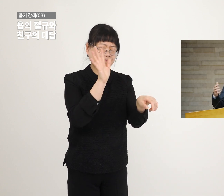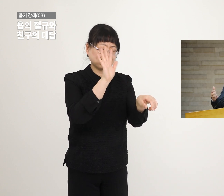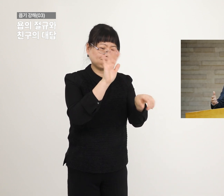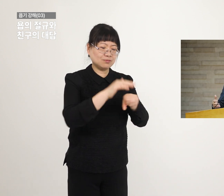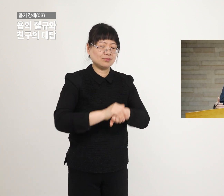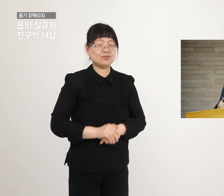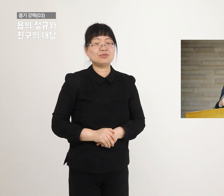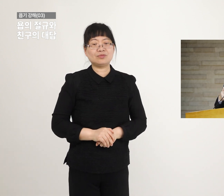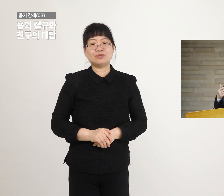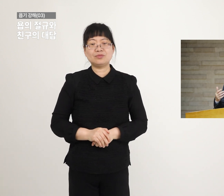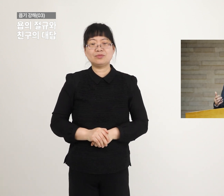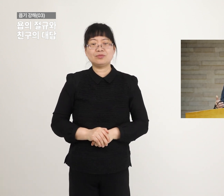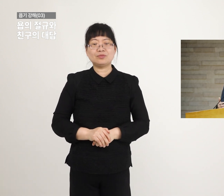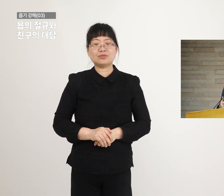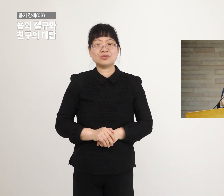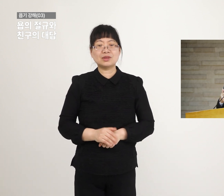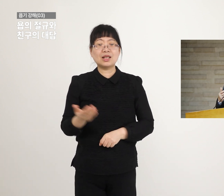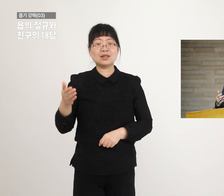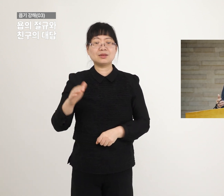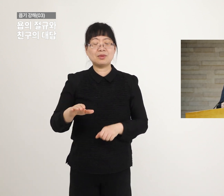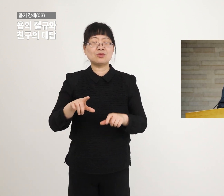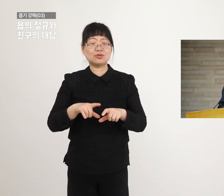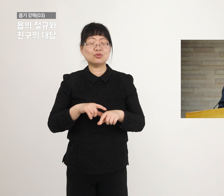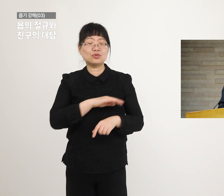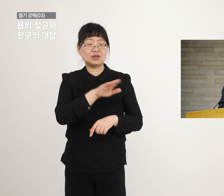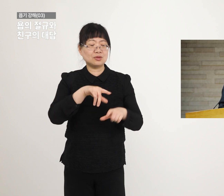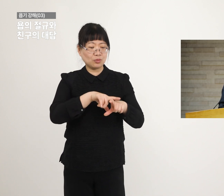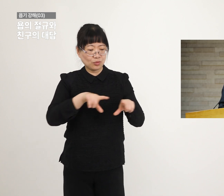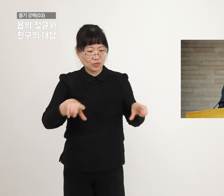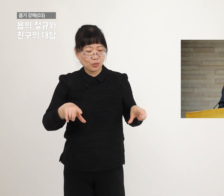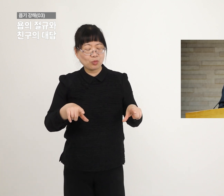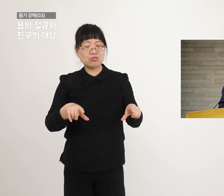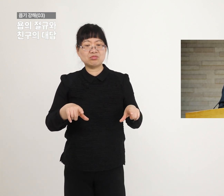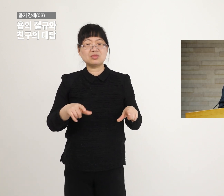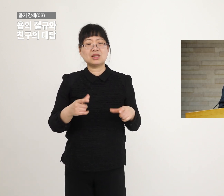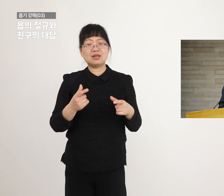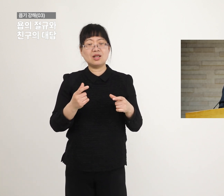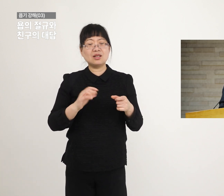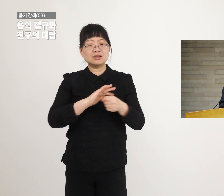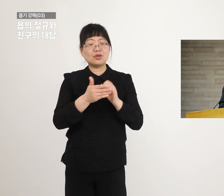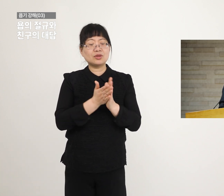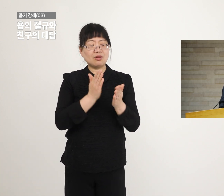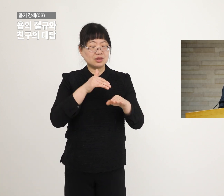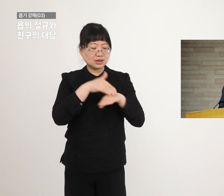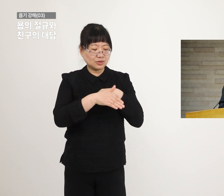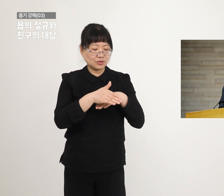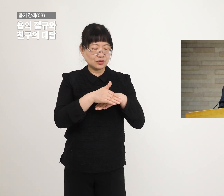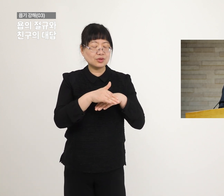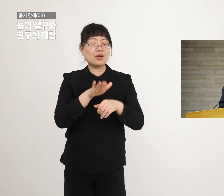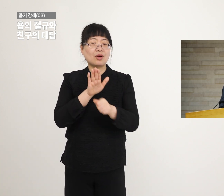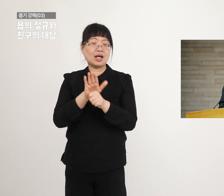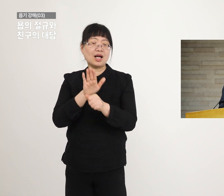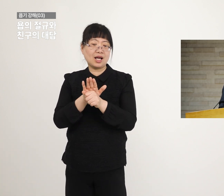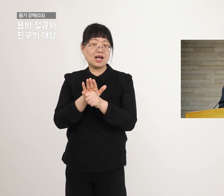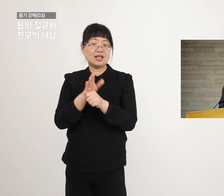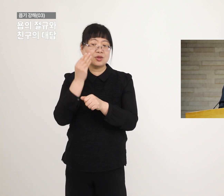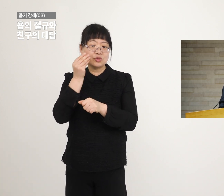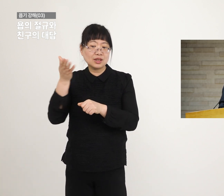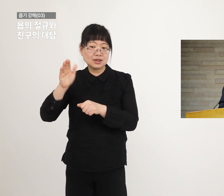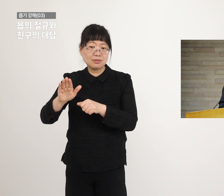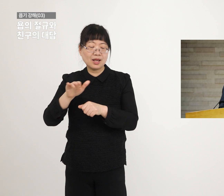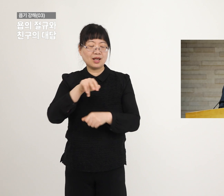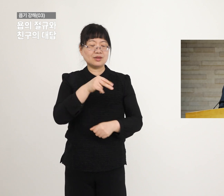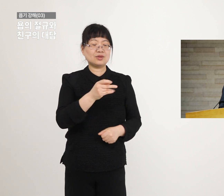보통 우리는 그렇게 권면하는 게 익숙하잖아요. 근데 스윈돌 목사님이 깜짝 놀랄 만한 이야기를